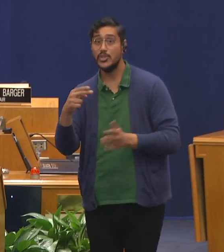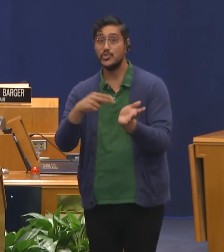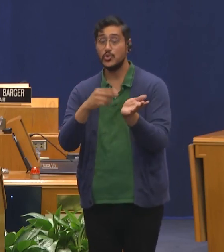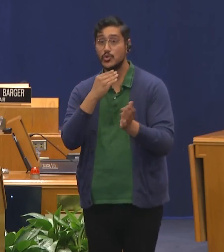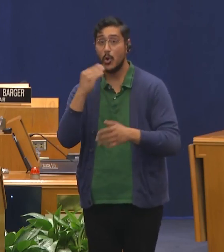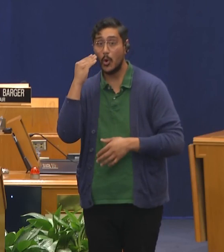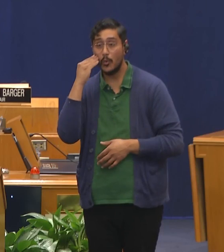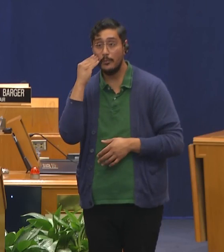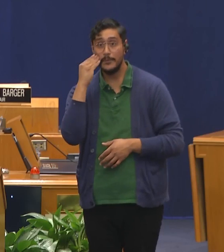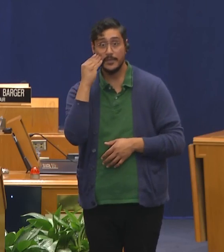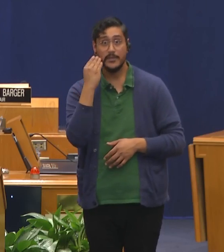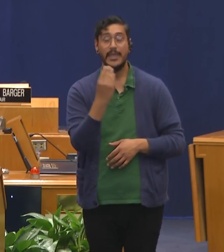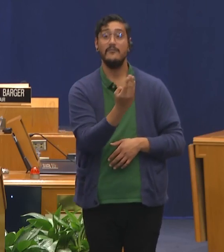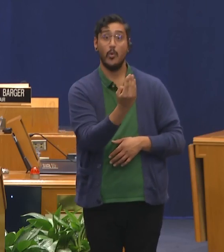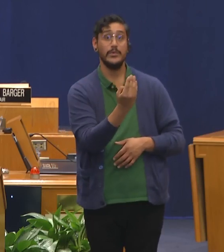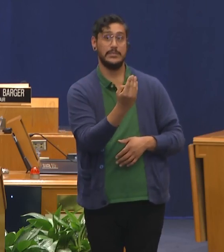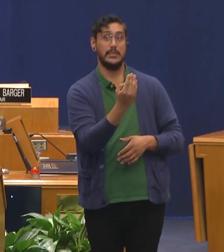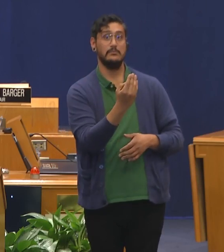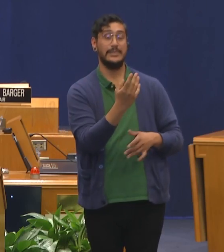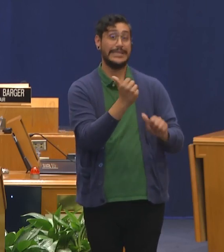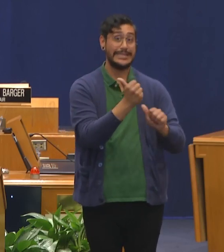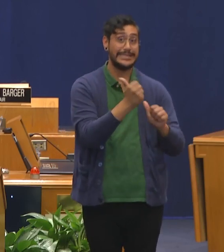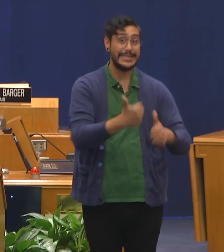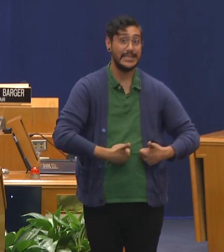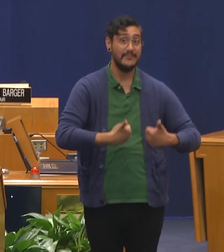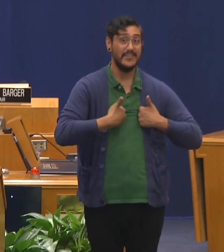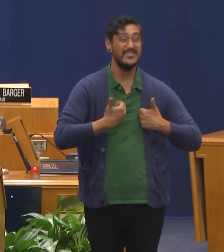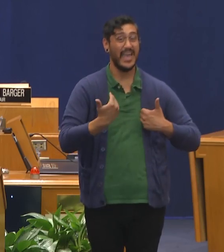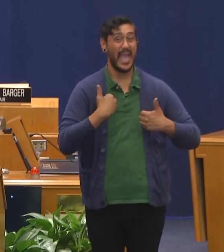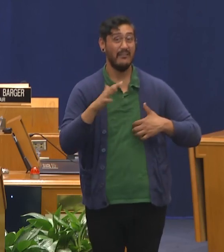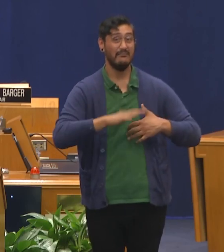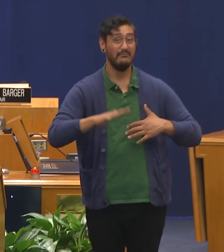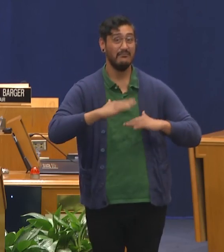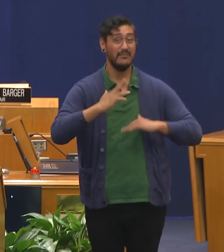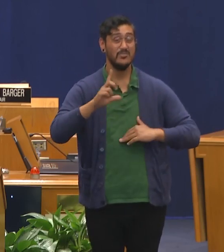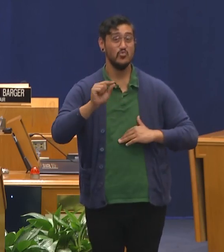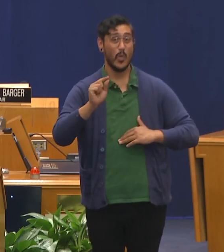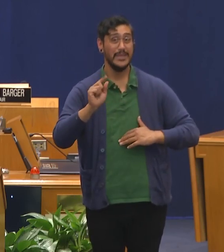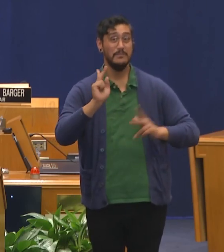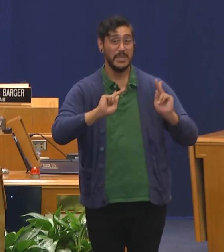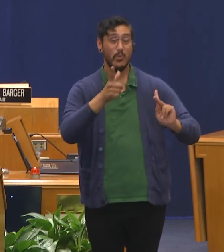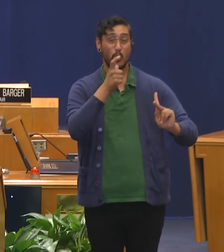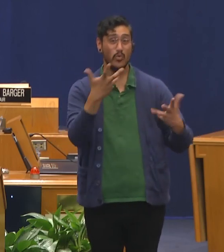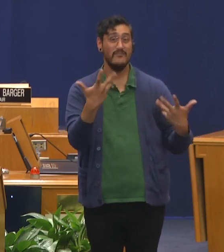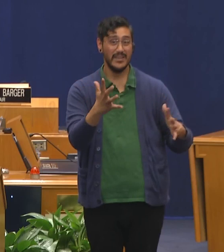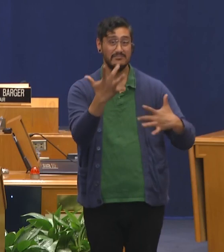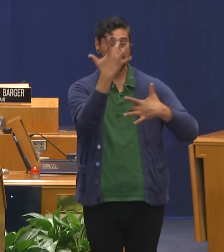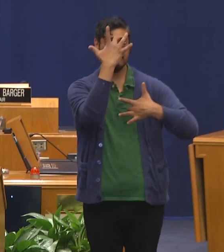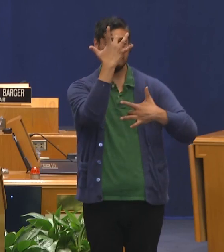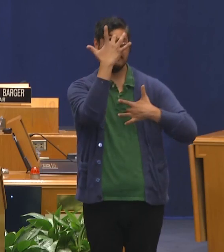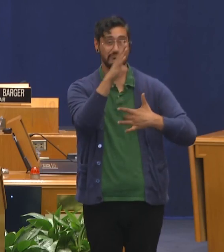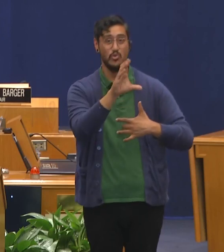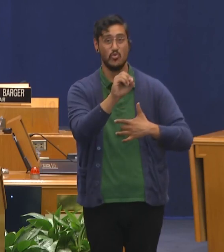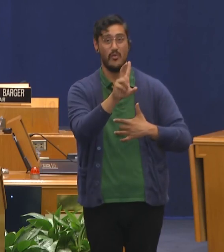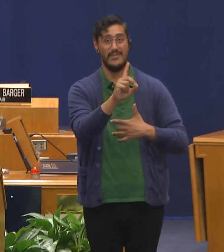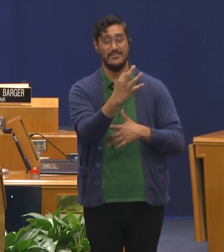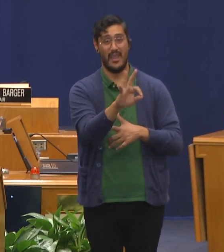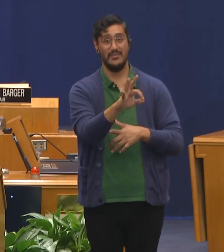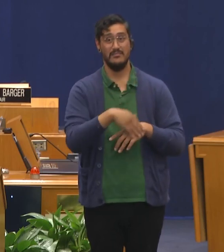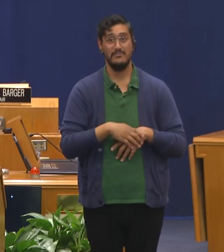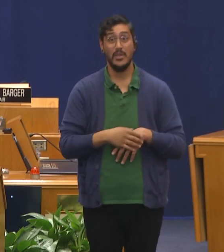de vida asistida con brotes de más de 20 residentes que son positivos para COVID-19. Hay